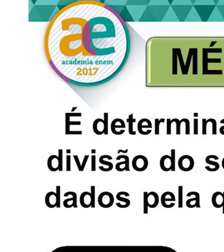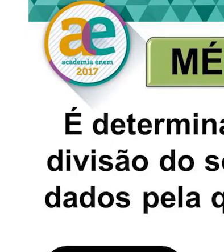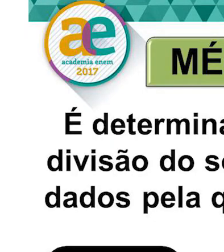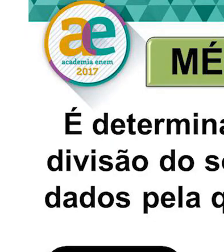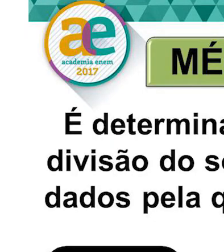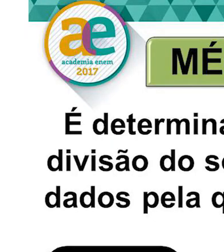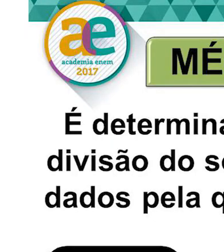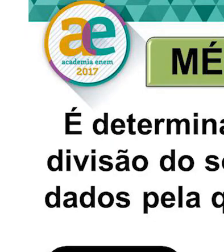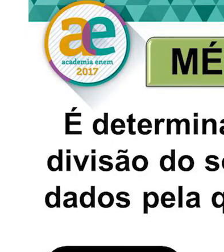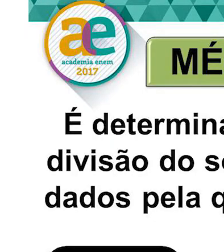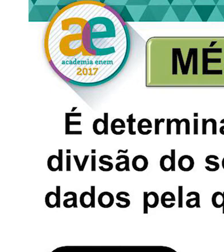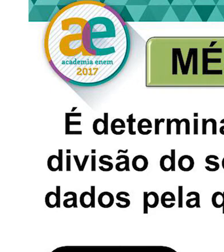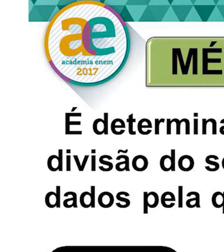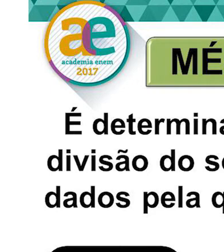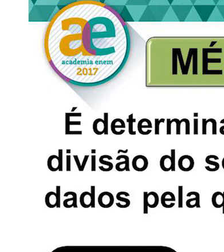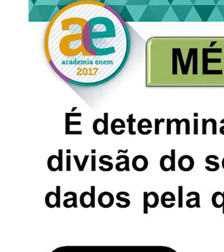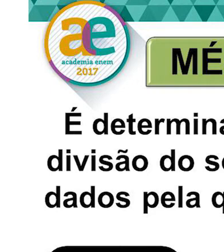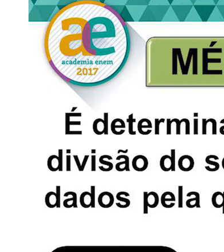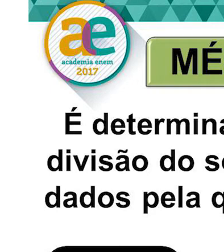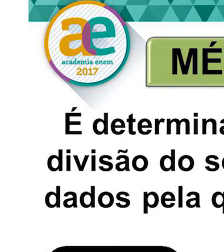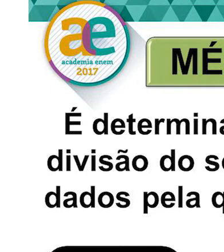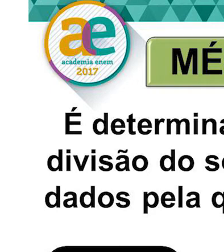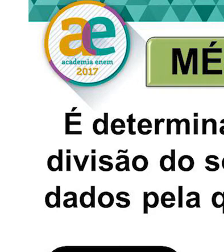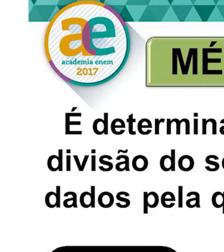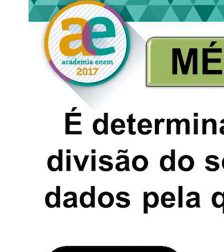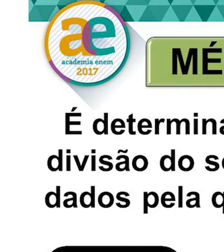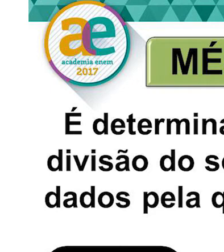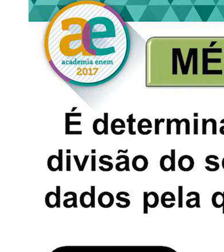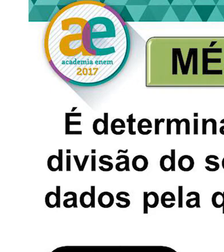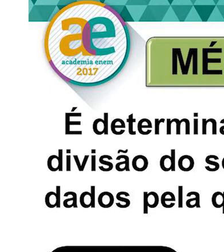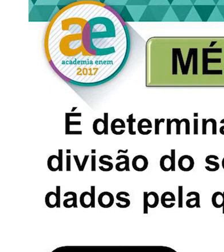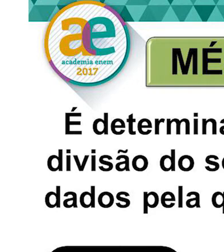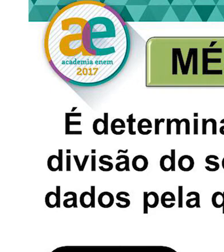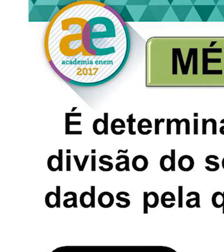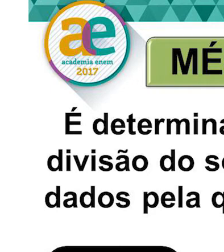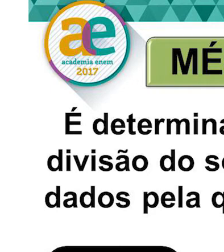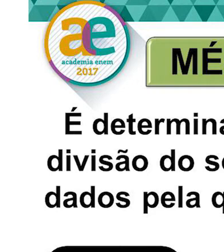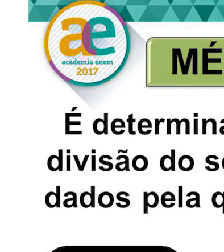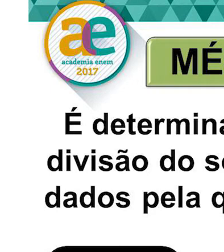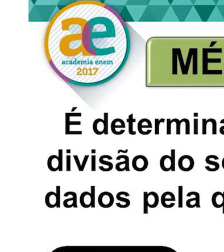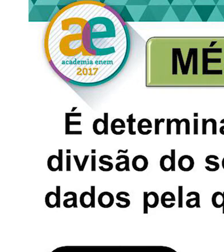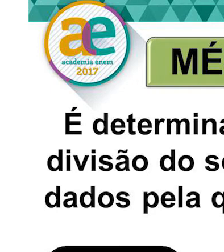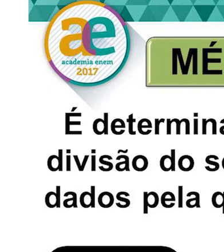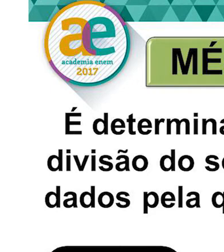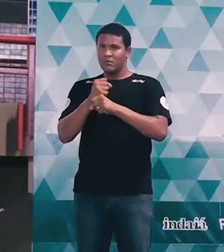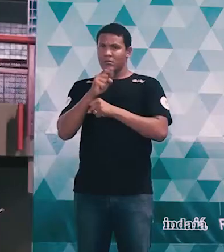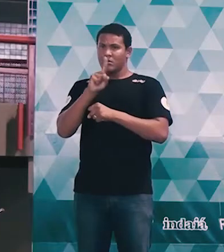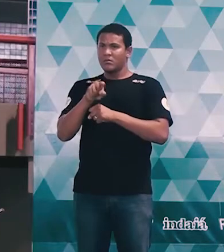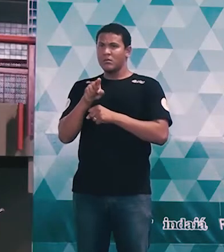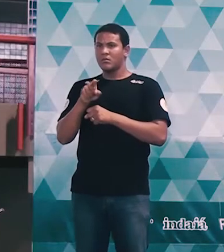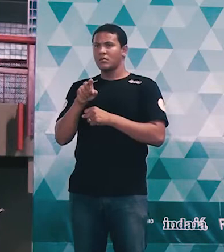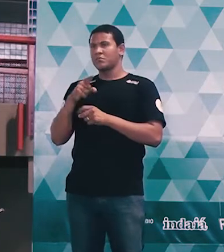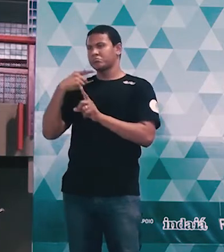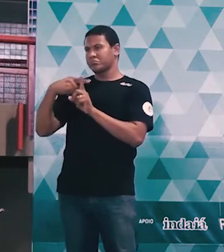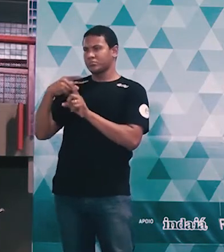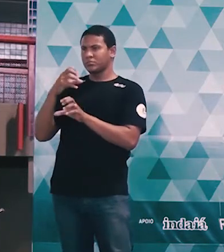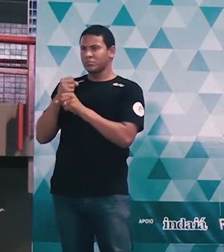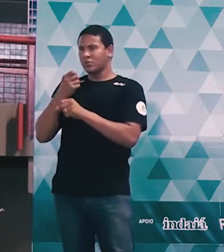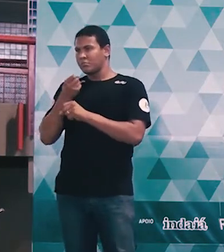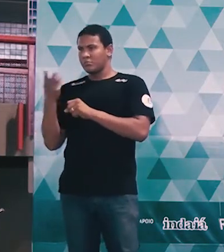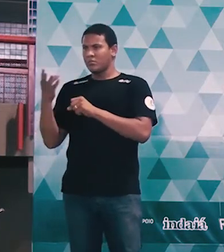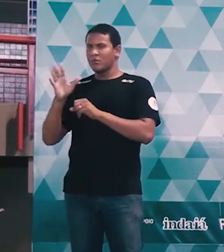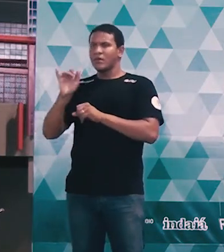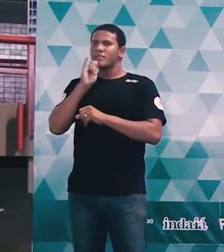resultado da divisão do somatório dos números dados pela quantidade de números somados. Traduzindo para o português, se eu te dou,